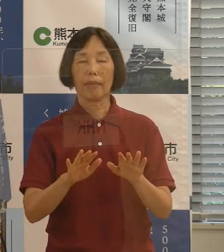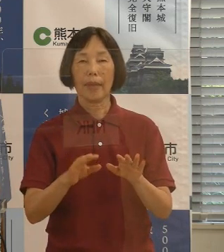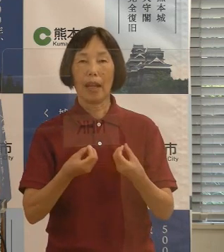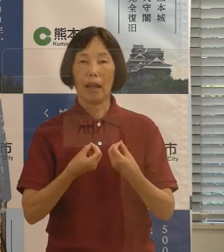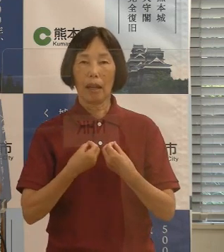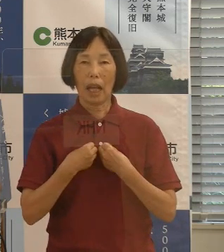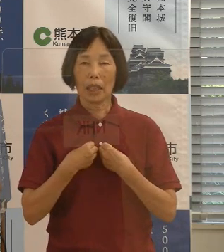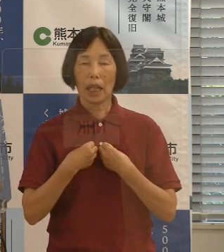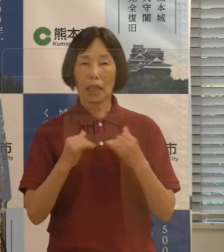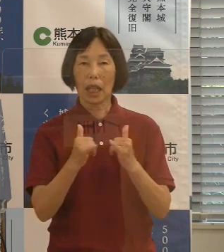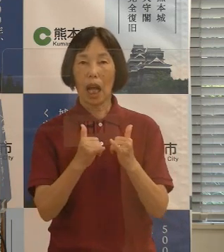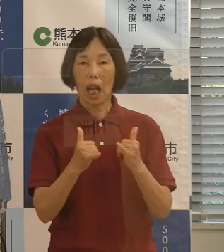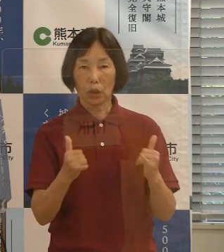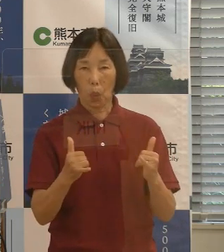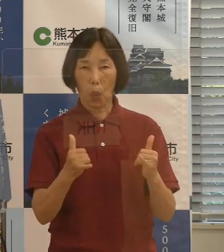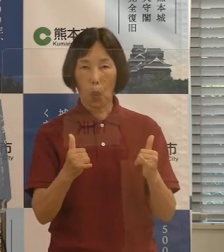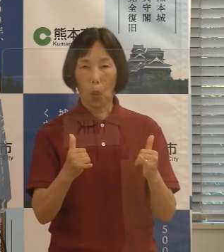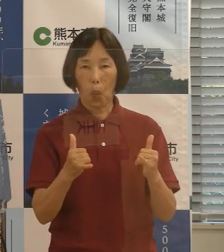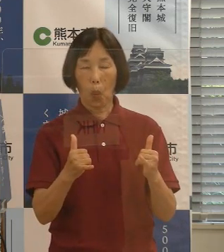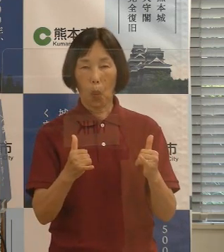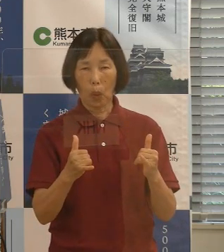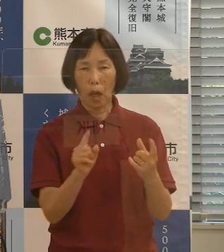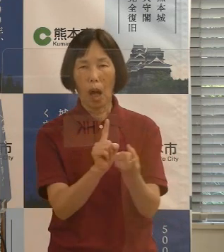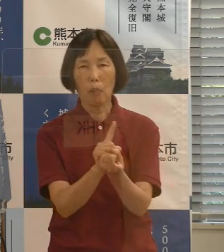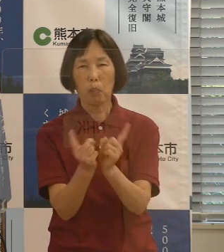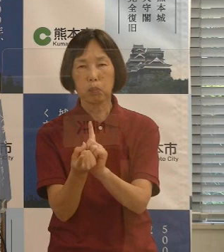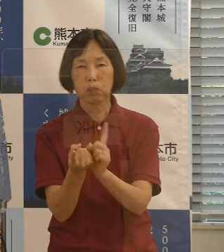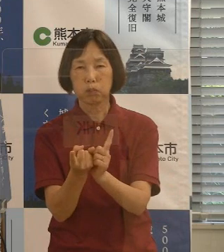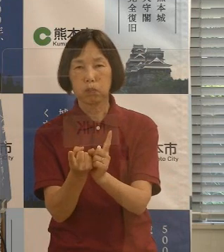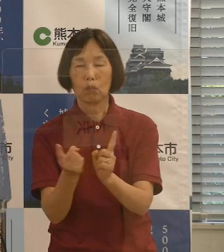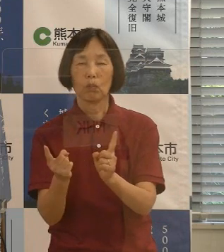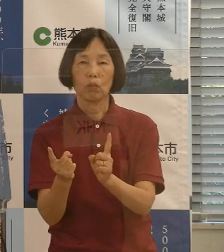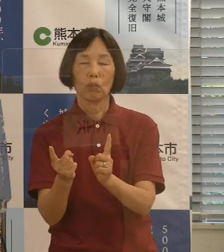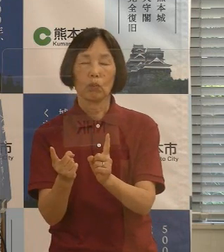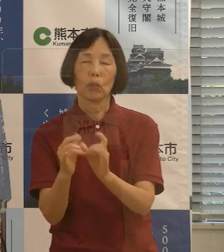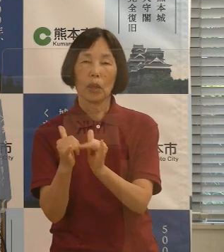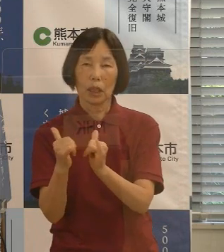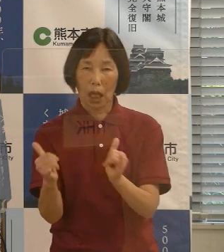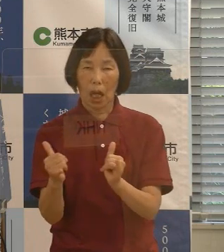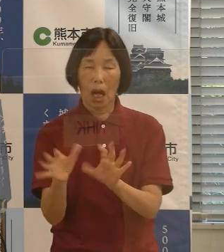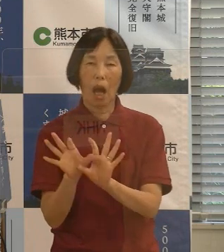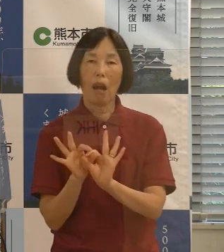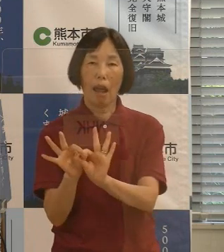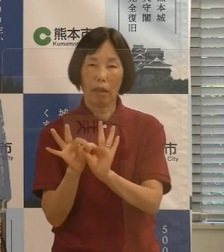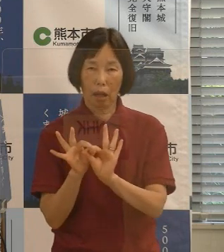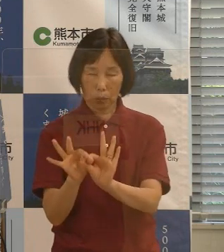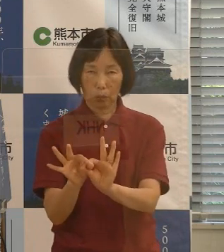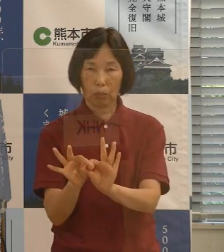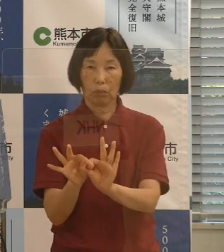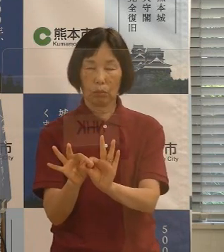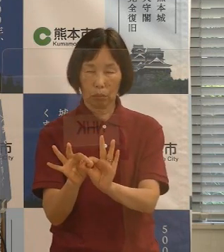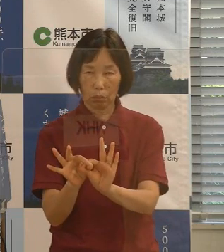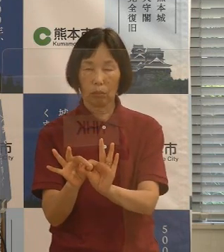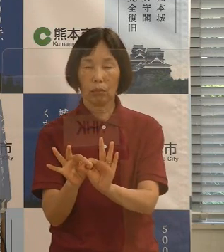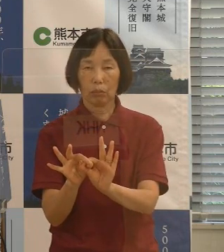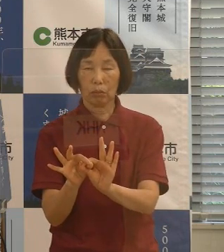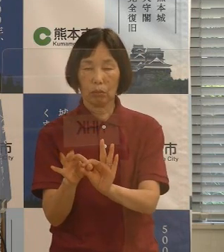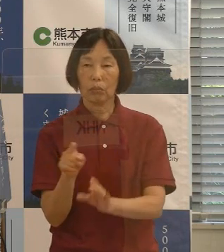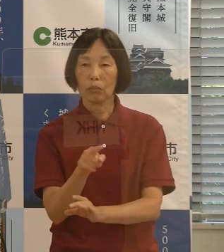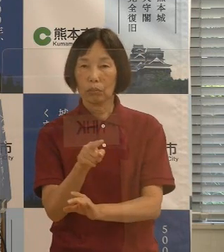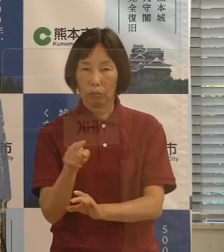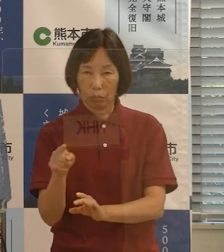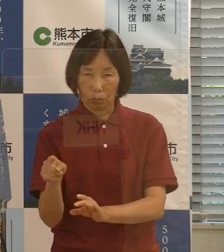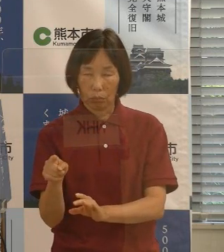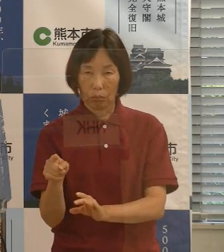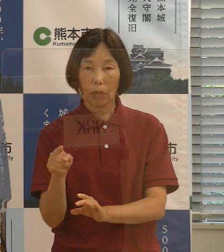した方から濃厚接触者の方にですね、連絡をしたり、あるいはその濃厚接触者の方が